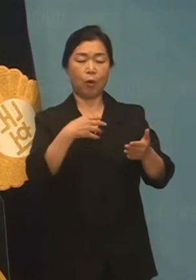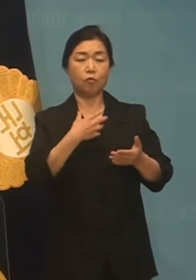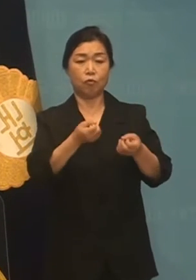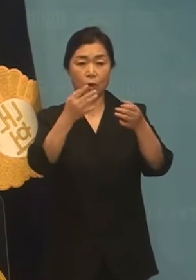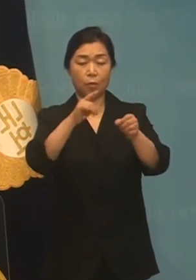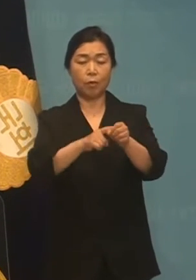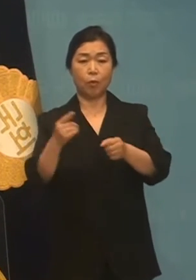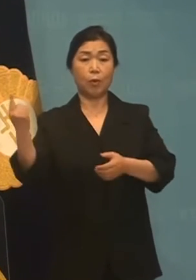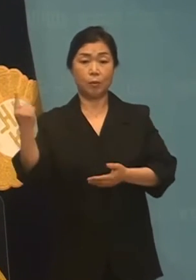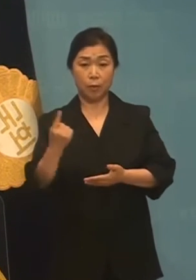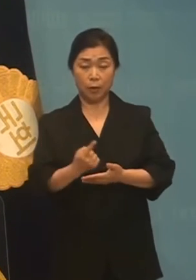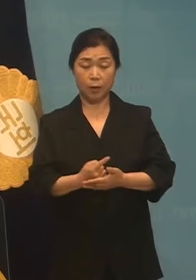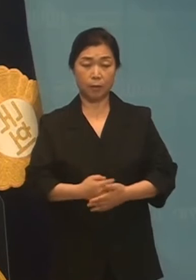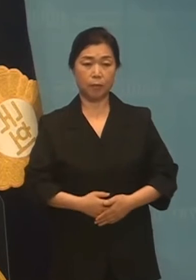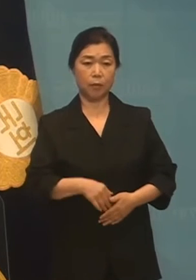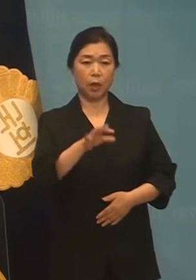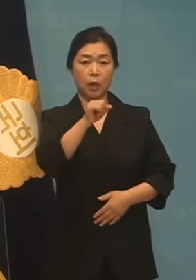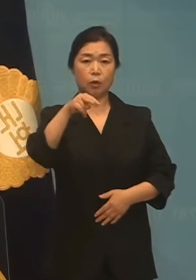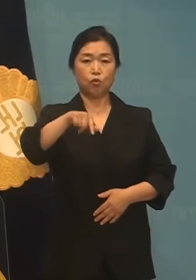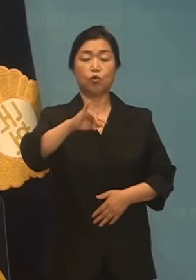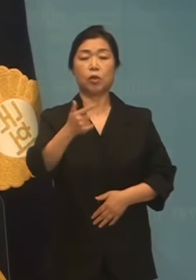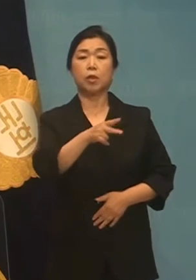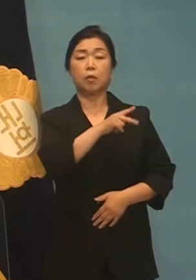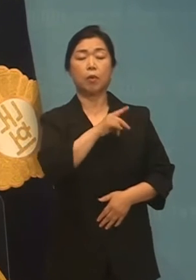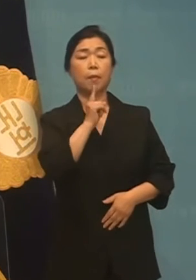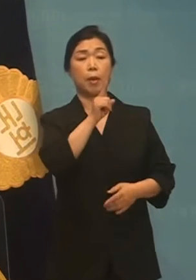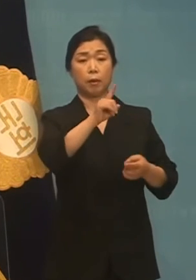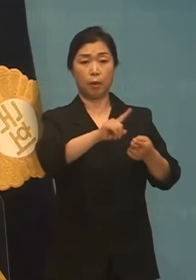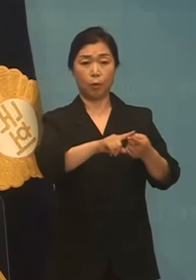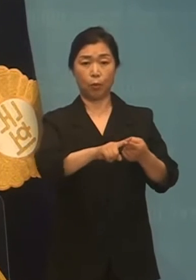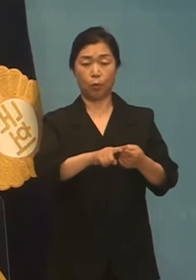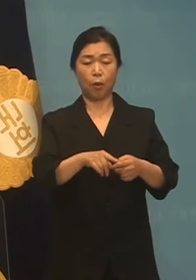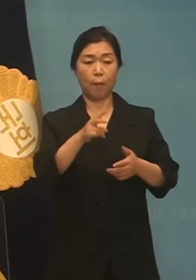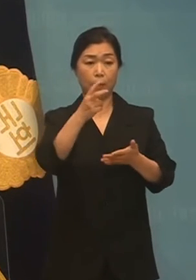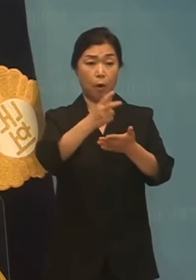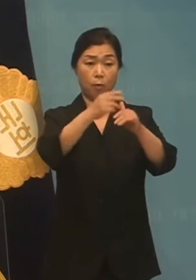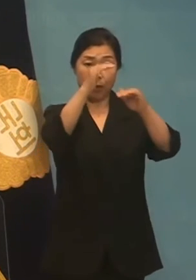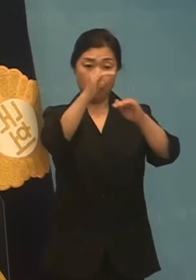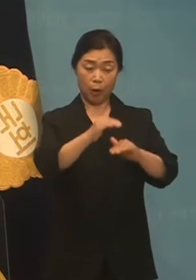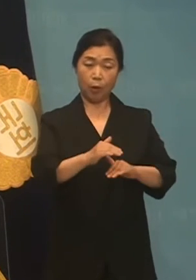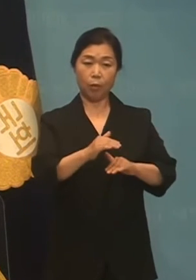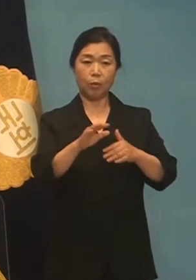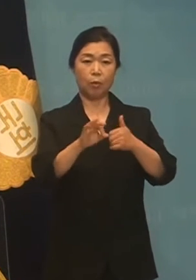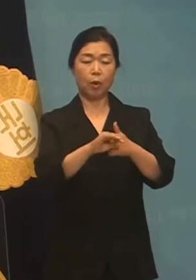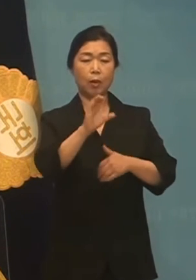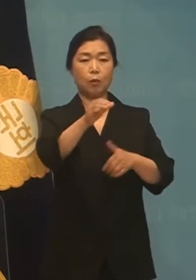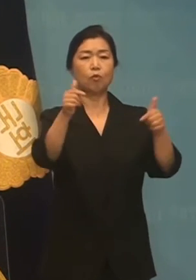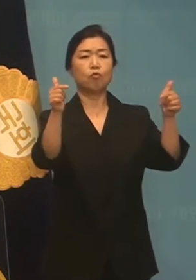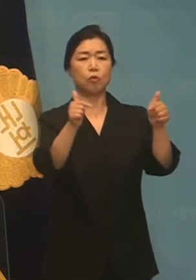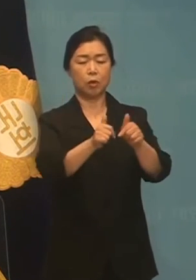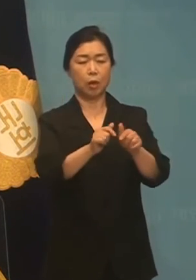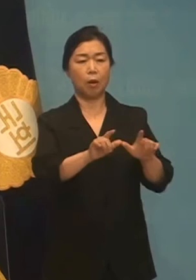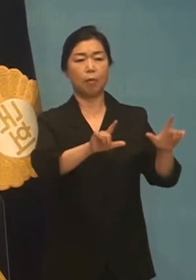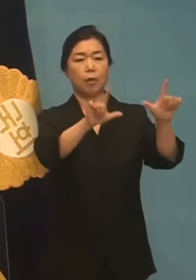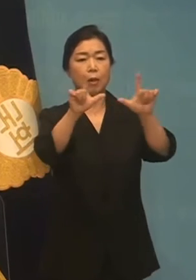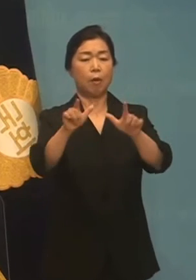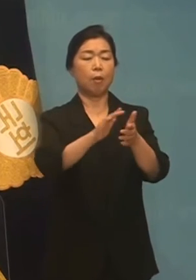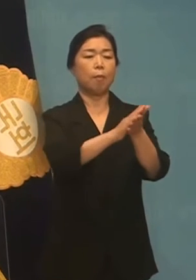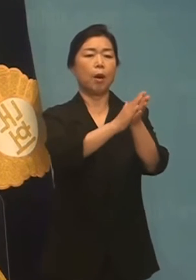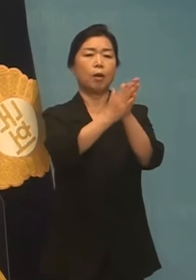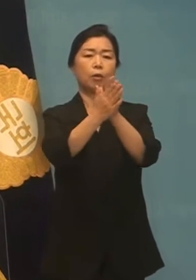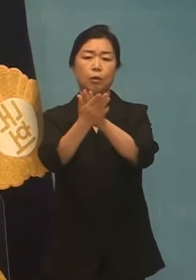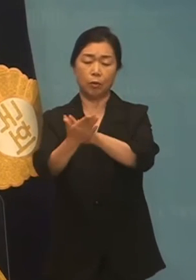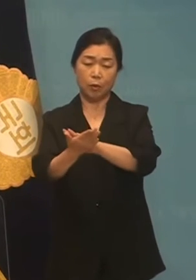섰습니다. 이수진 의원님께서 말씀하신 대로 이 법안은 탄소중립 사회로 가는